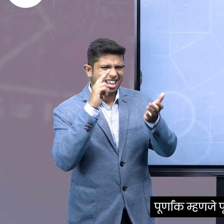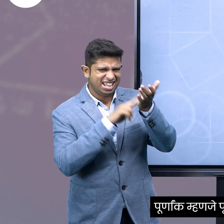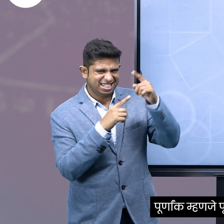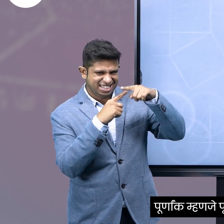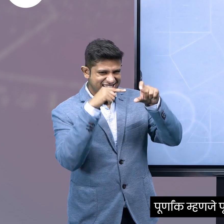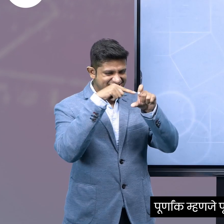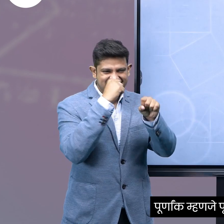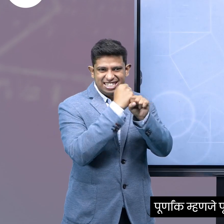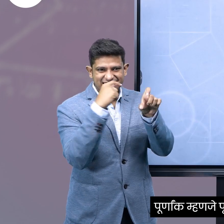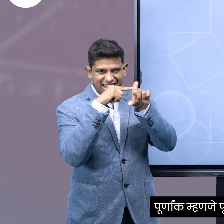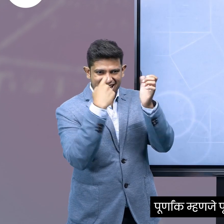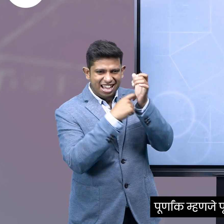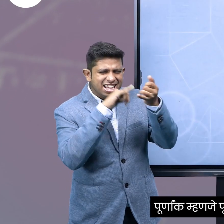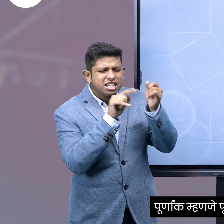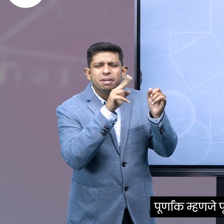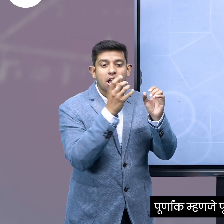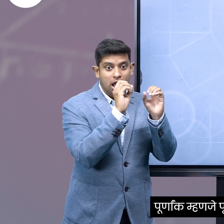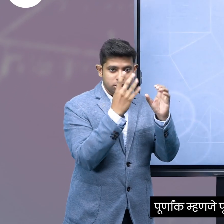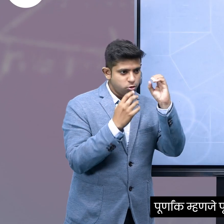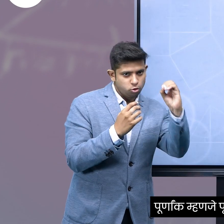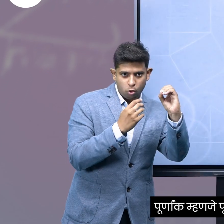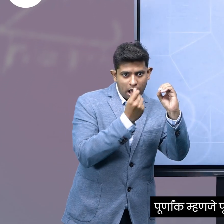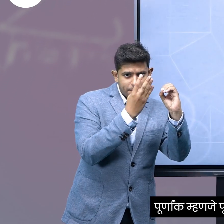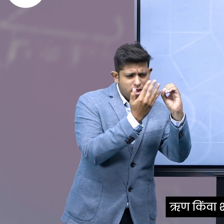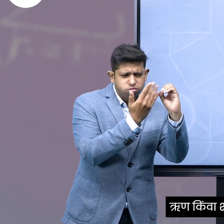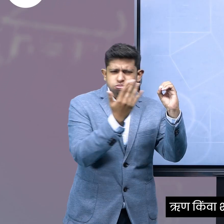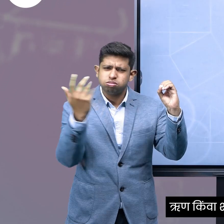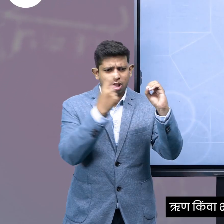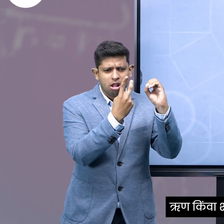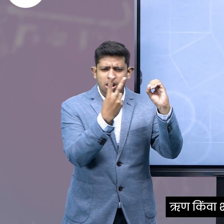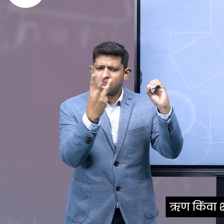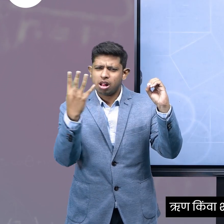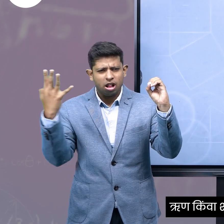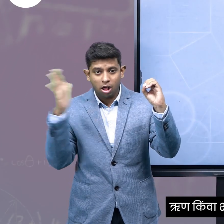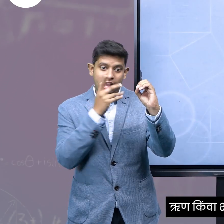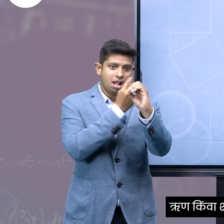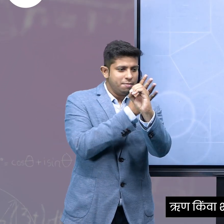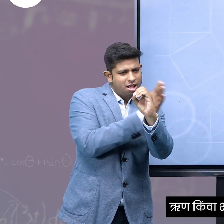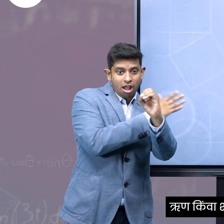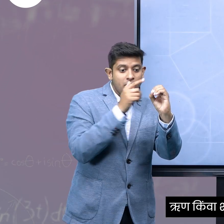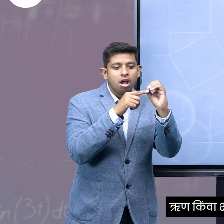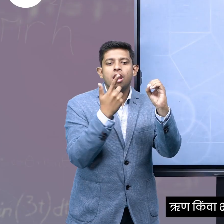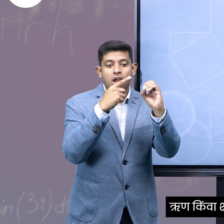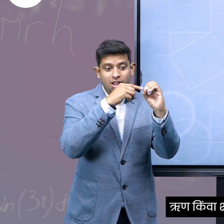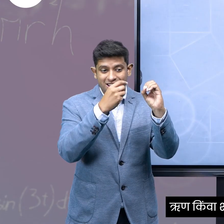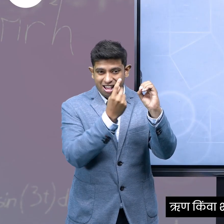पूर्णांक म्हणजे पूर्णांक संख्या ज्या धन, ऋण आणि शून्य असू शकतात.